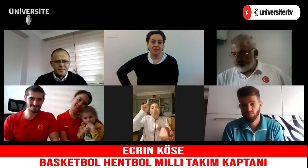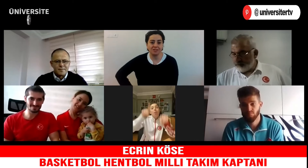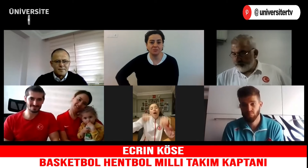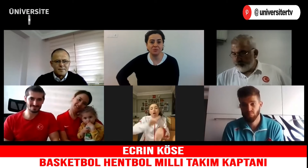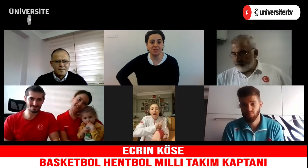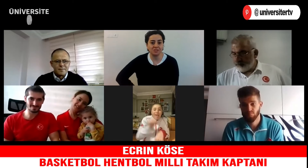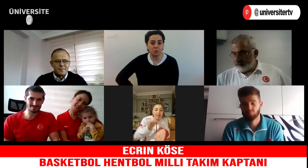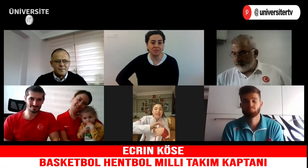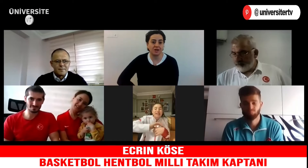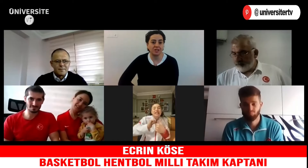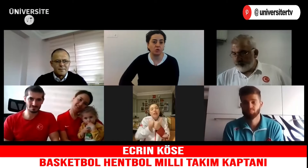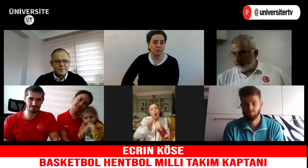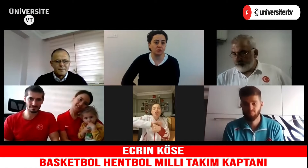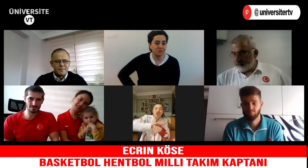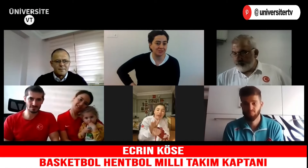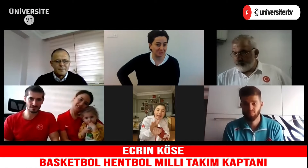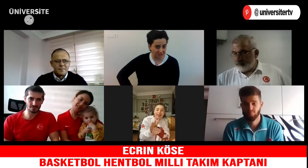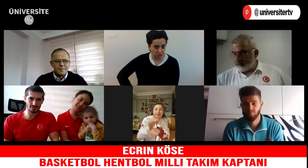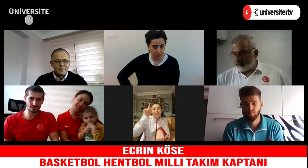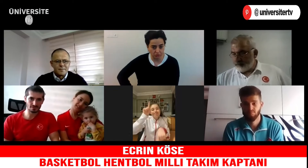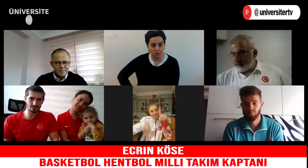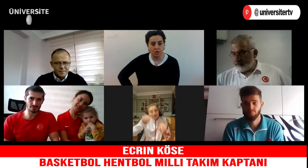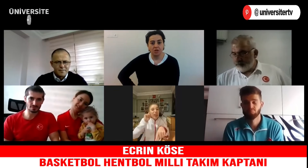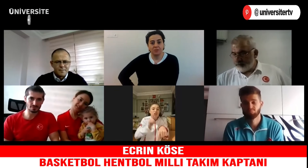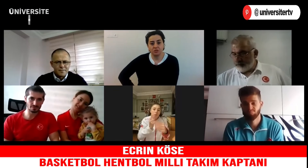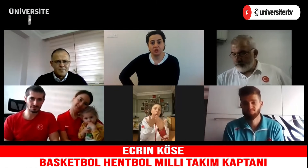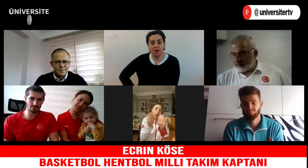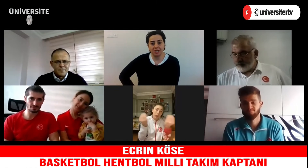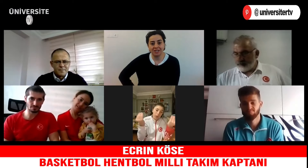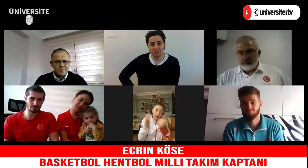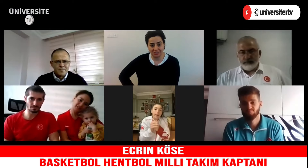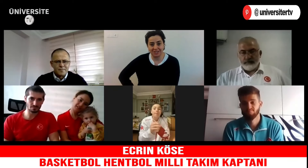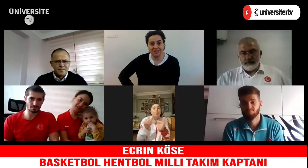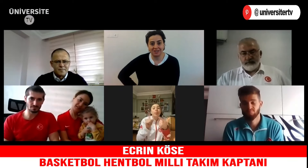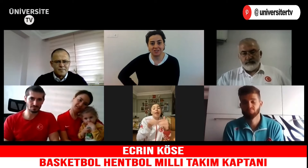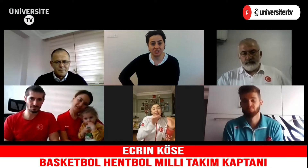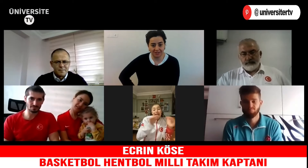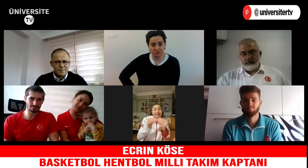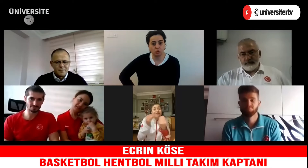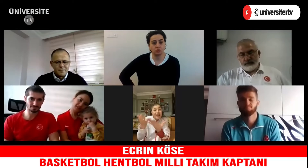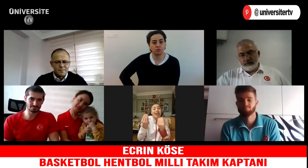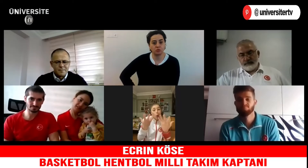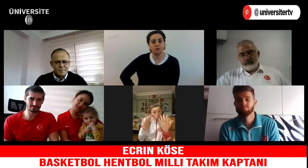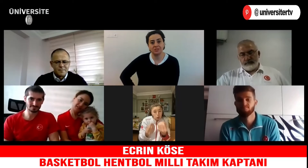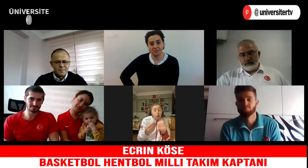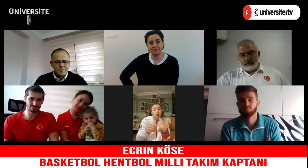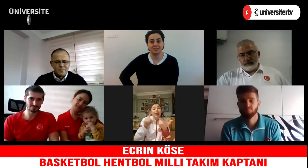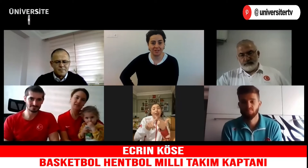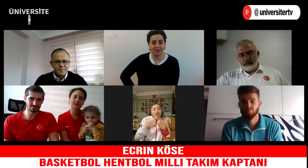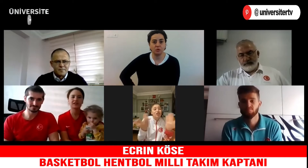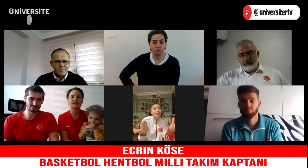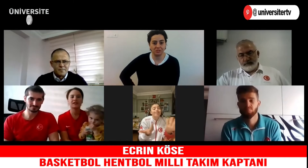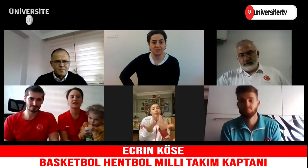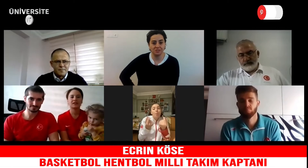gibi gidip spora dahil olma konusunda sıkıntı yaşıyoruz. Birçok aile içinde şiddet söz konusu, sarı